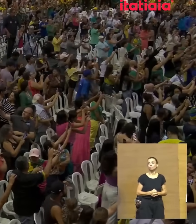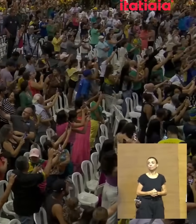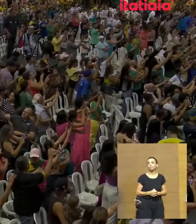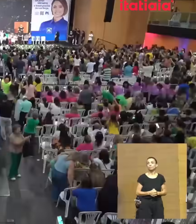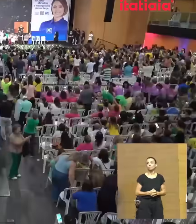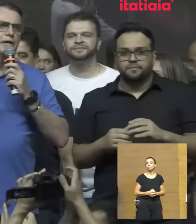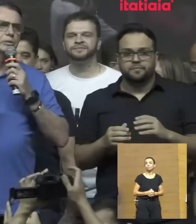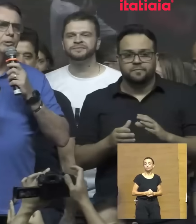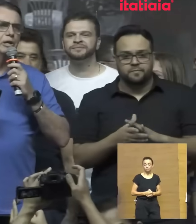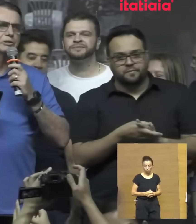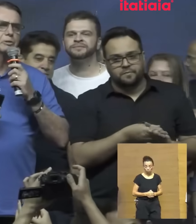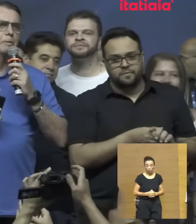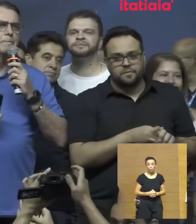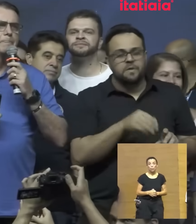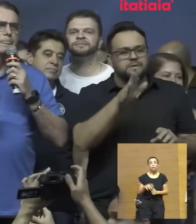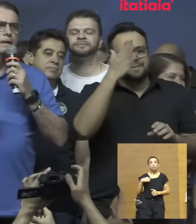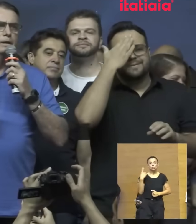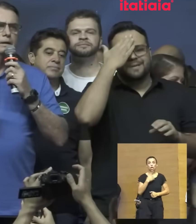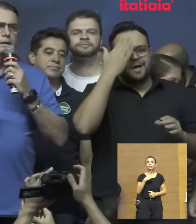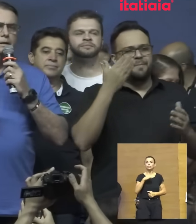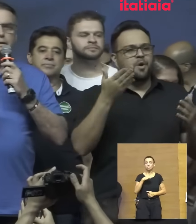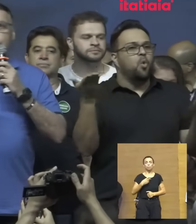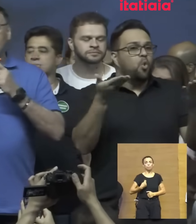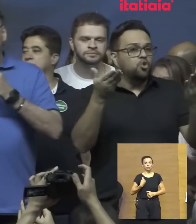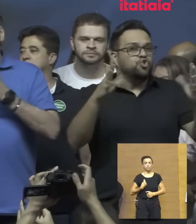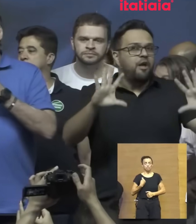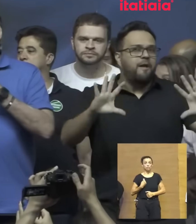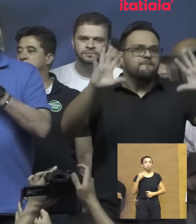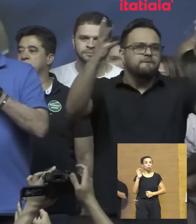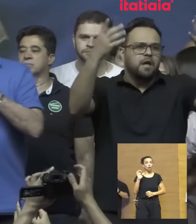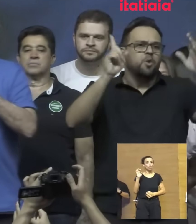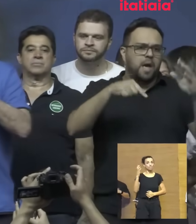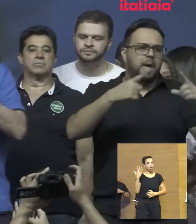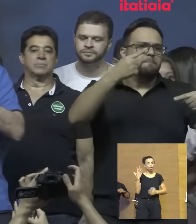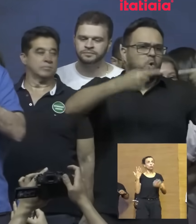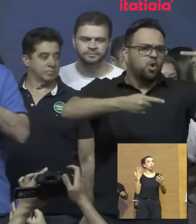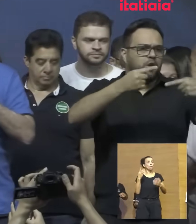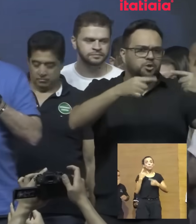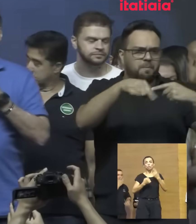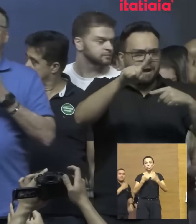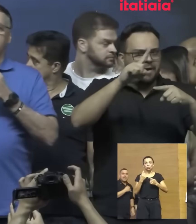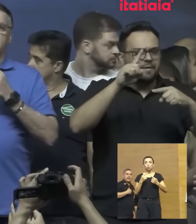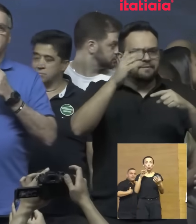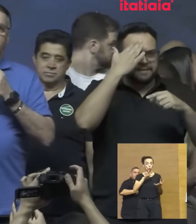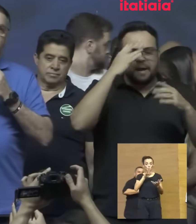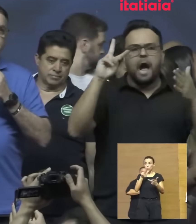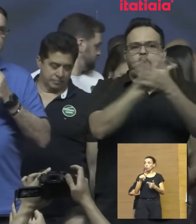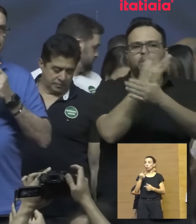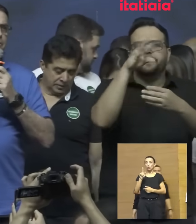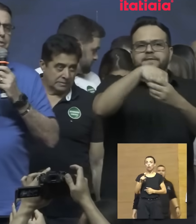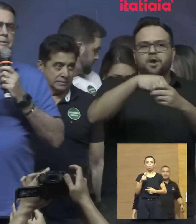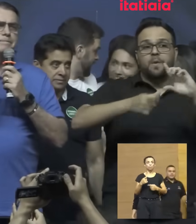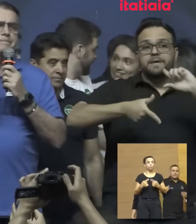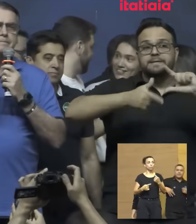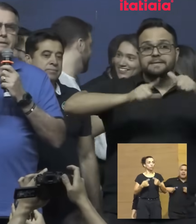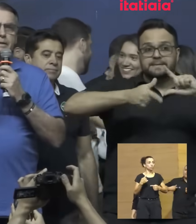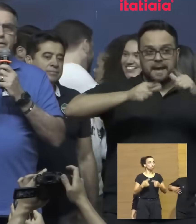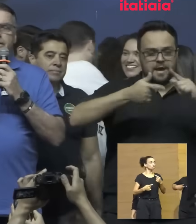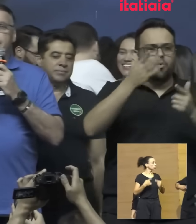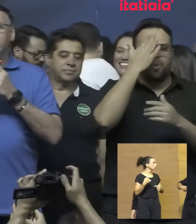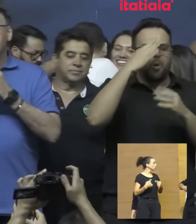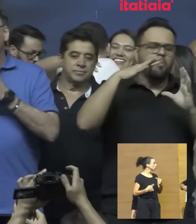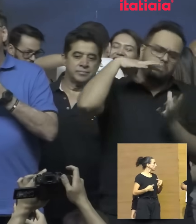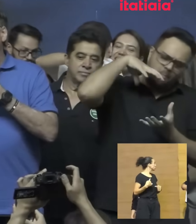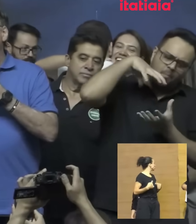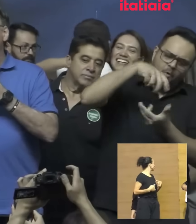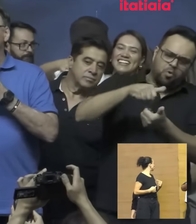Se nós estamos num evento político e o mundo é política, nós temos